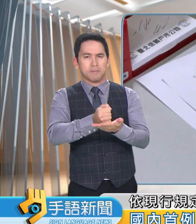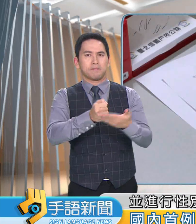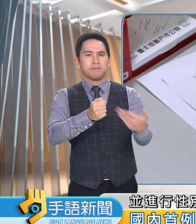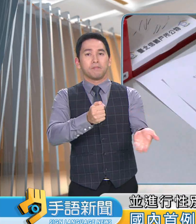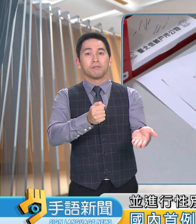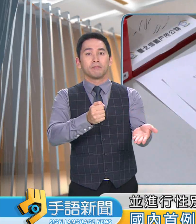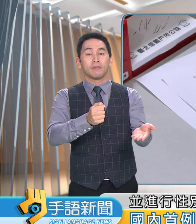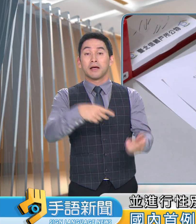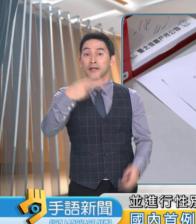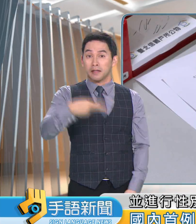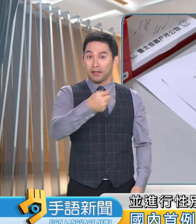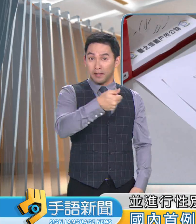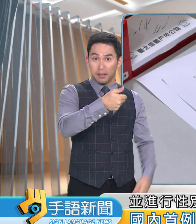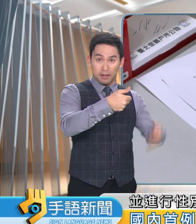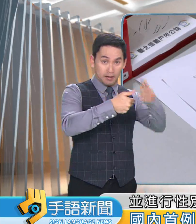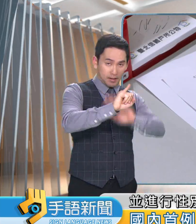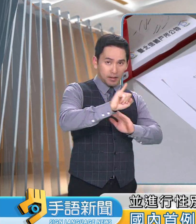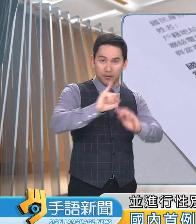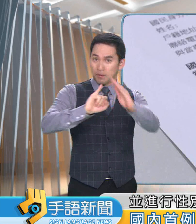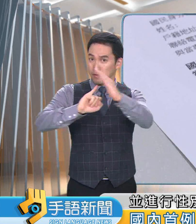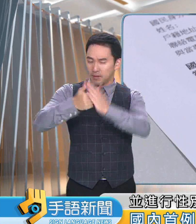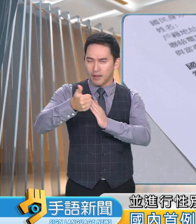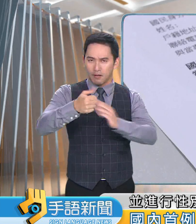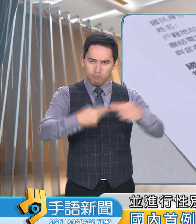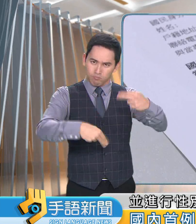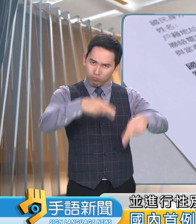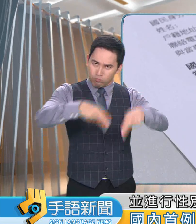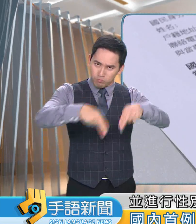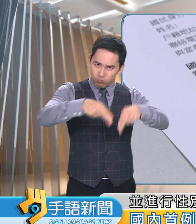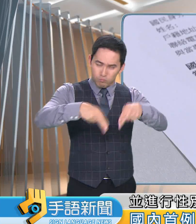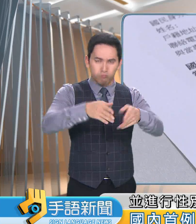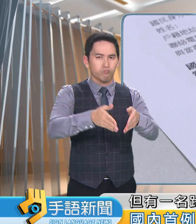定，并且进行性别重置手术。